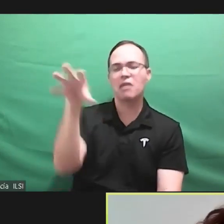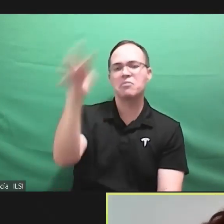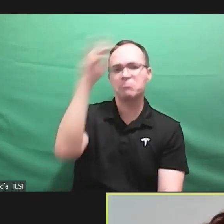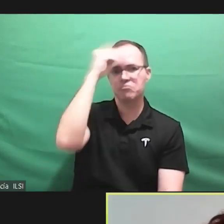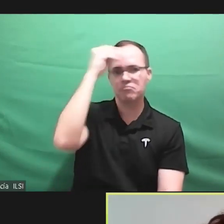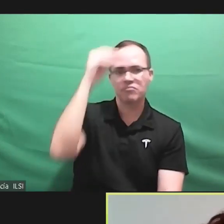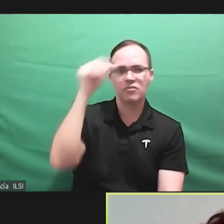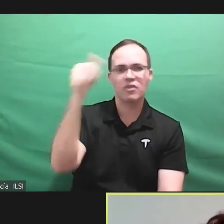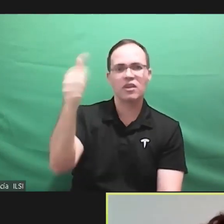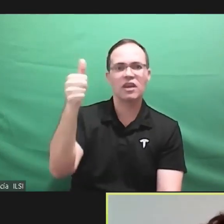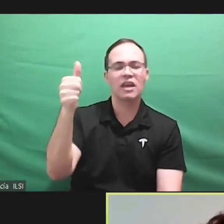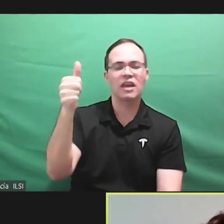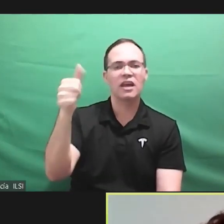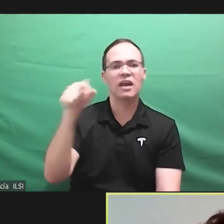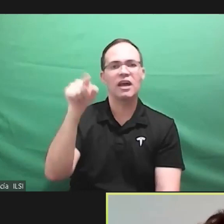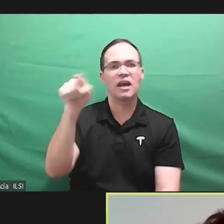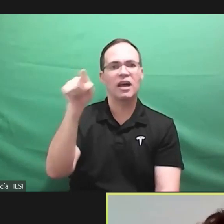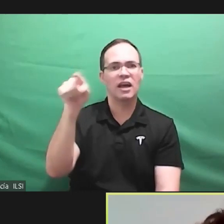disasterready.org, y hay